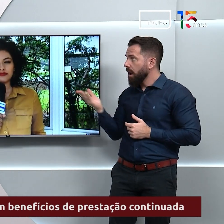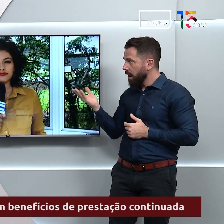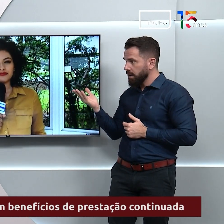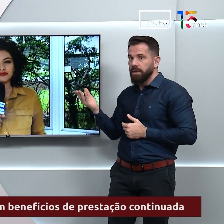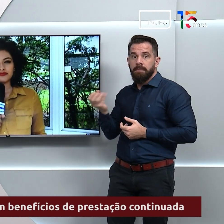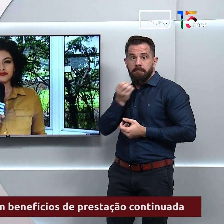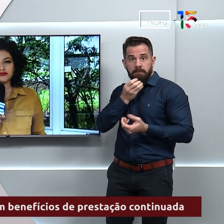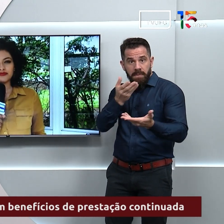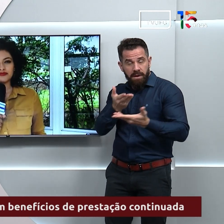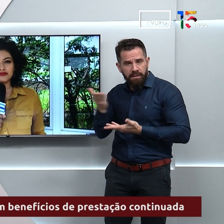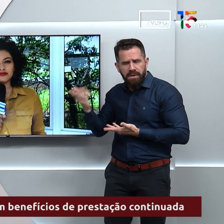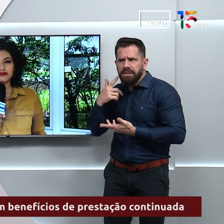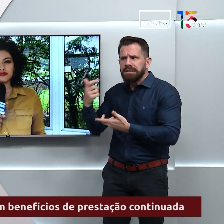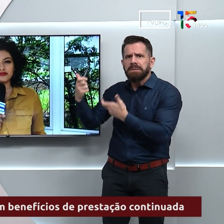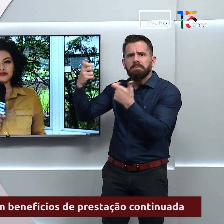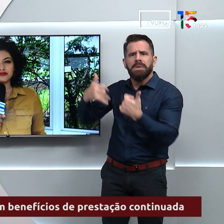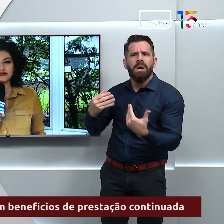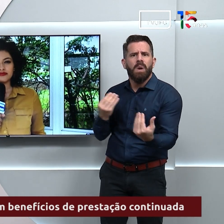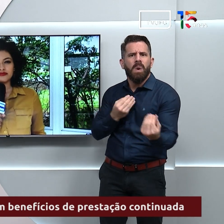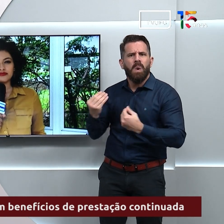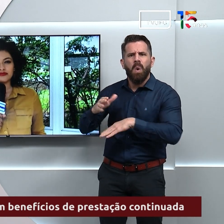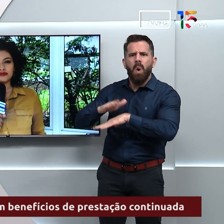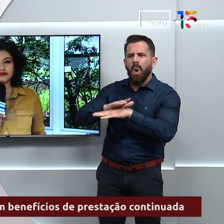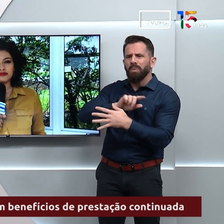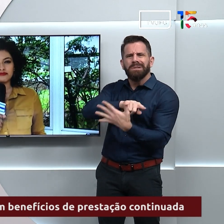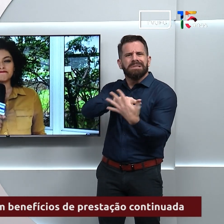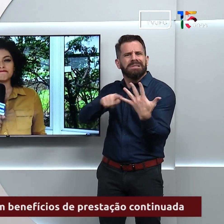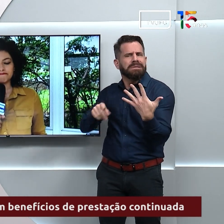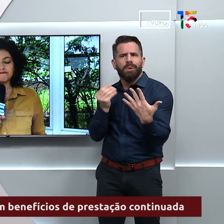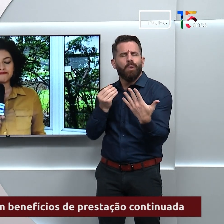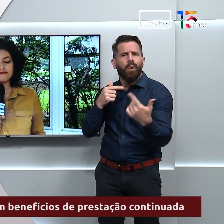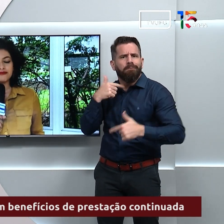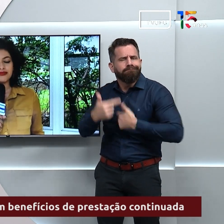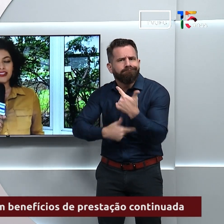ao Conexões. Explica pra gente como é que esse grupo agia.